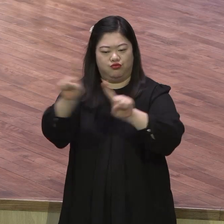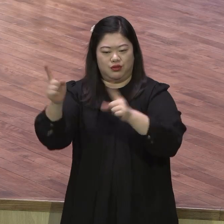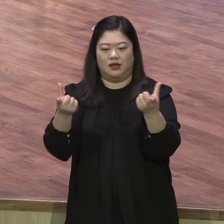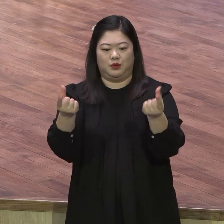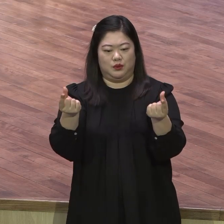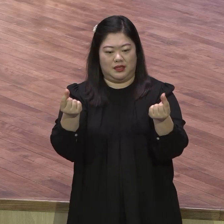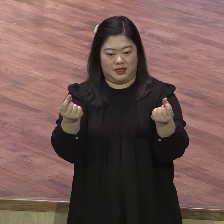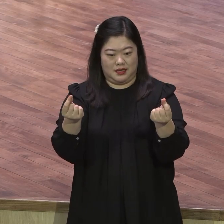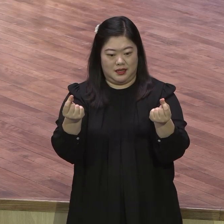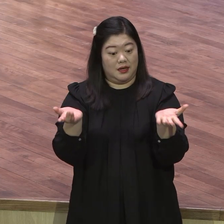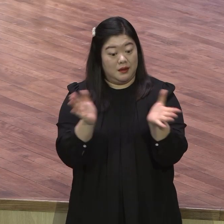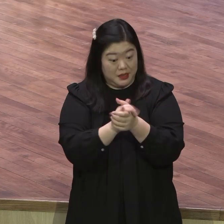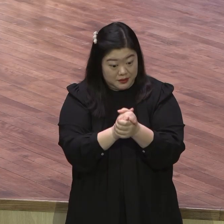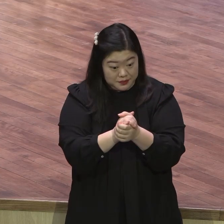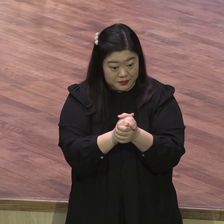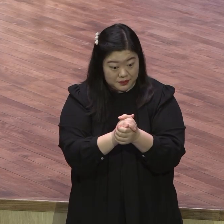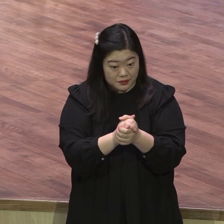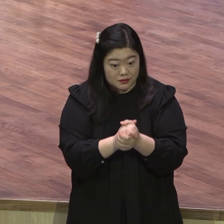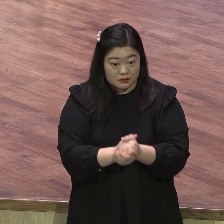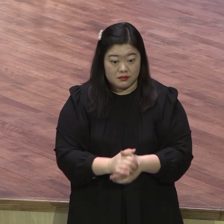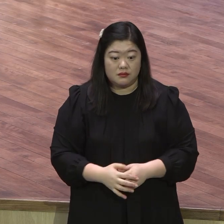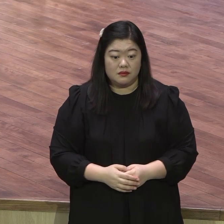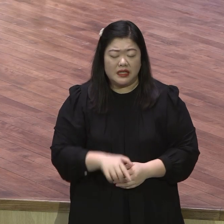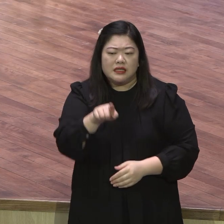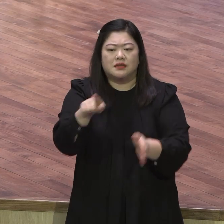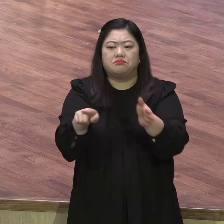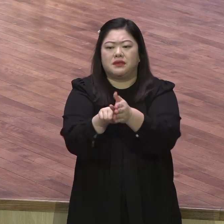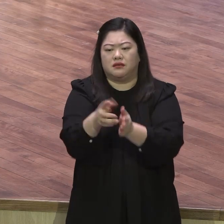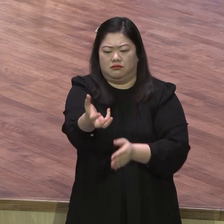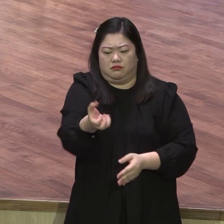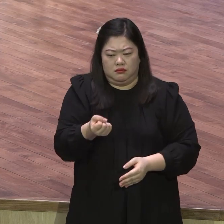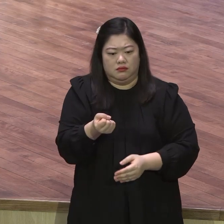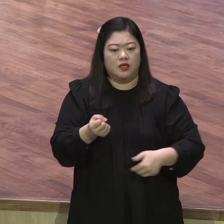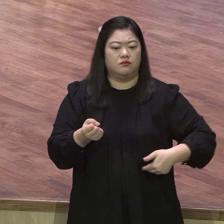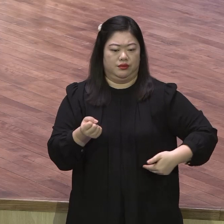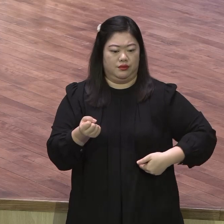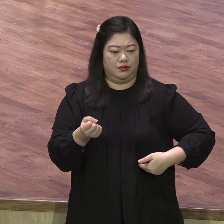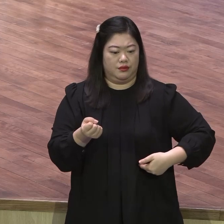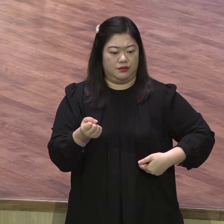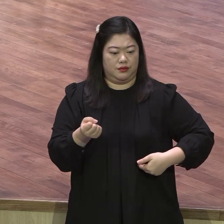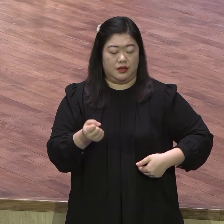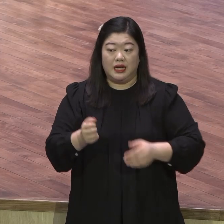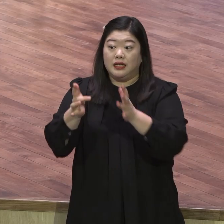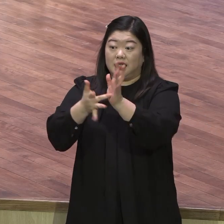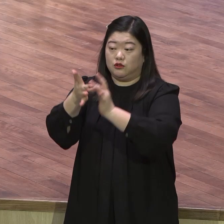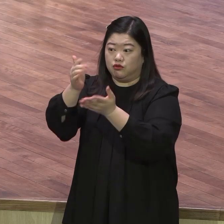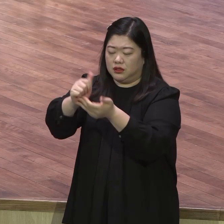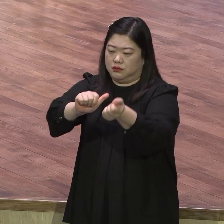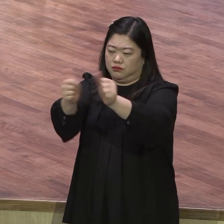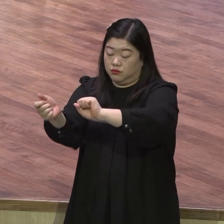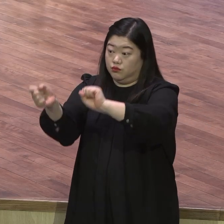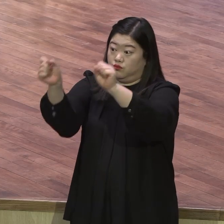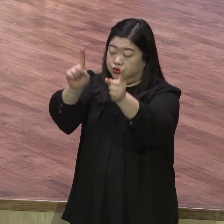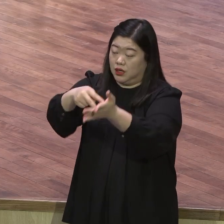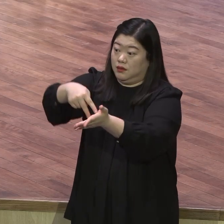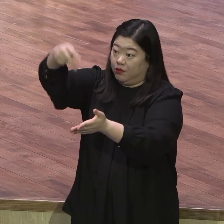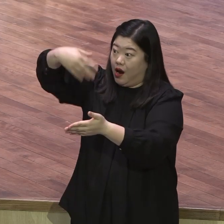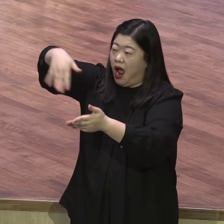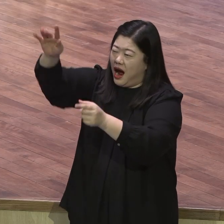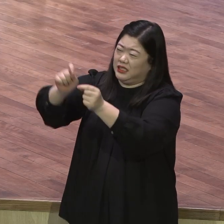이 신앙을 심어주기 위해서 예수님의 영혼이 계신 것처럼 우리도